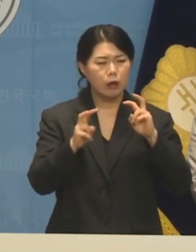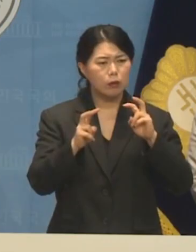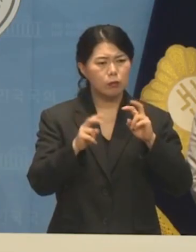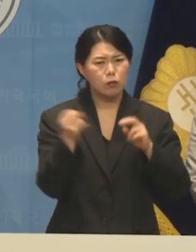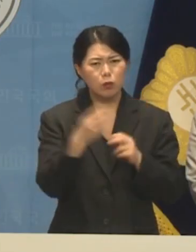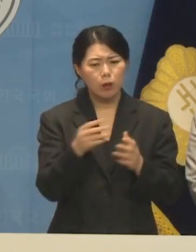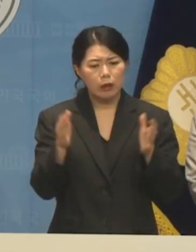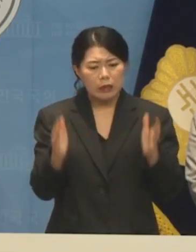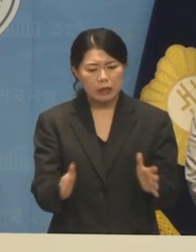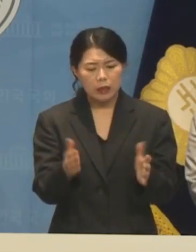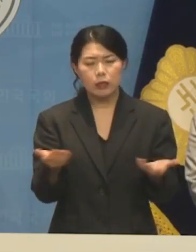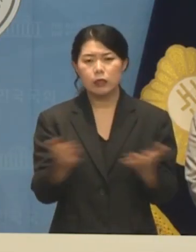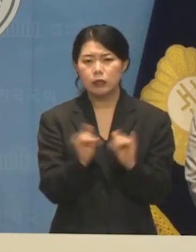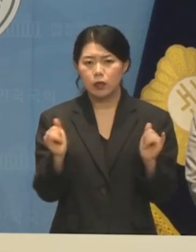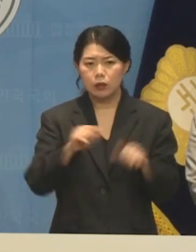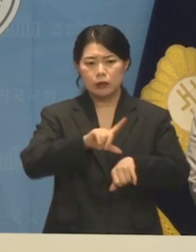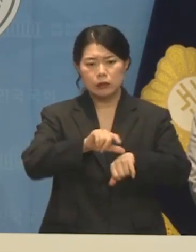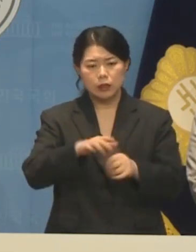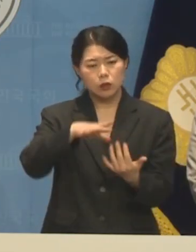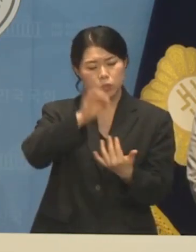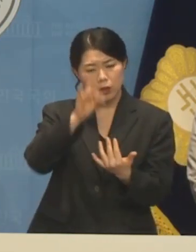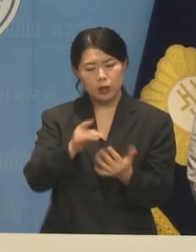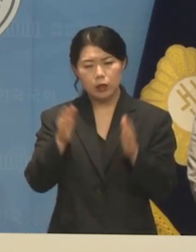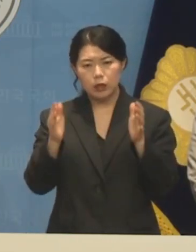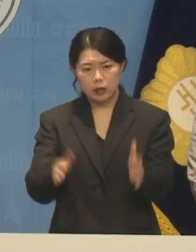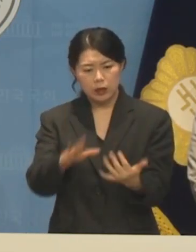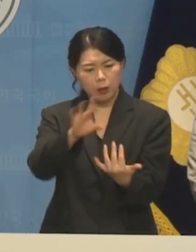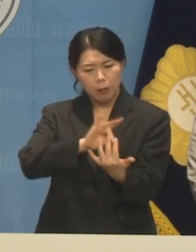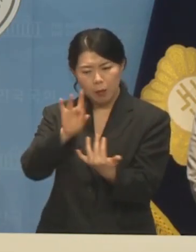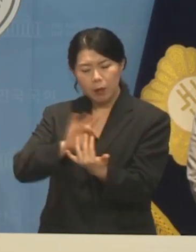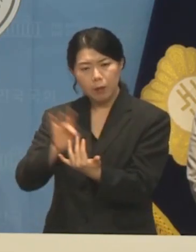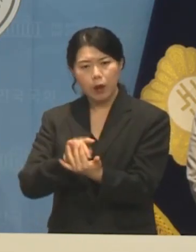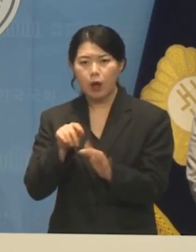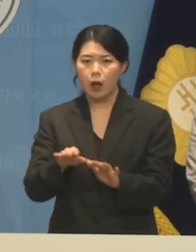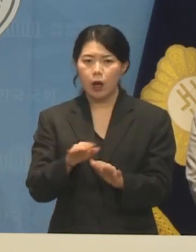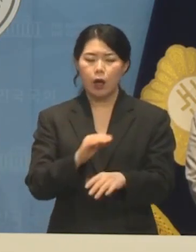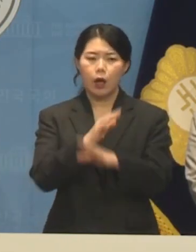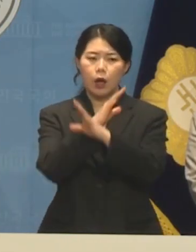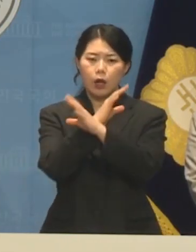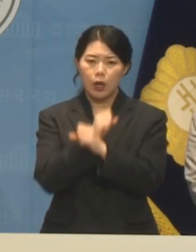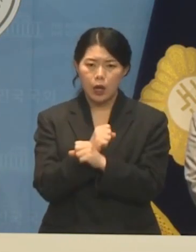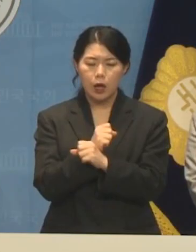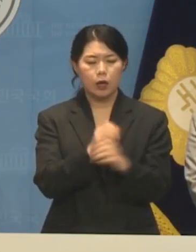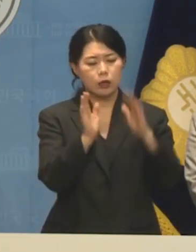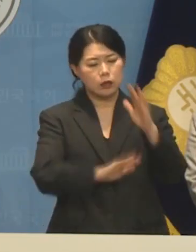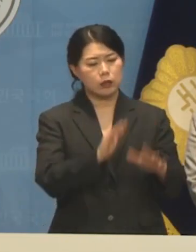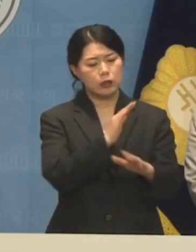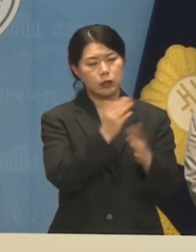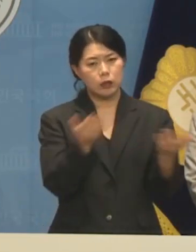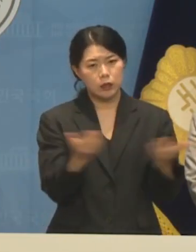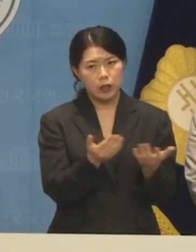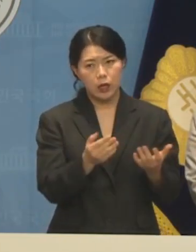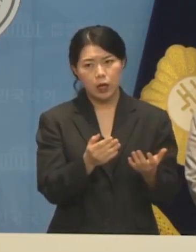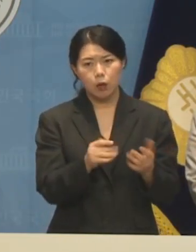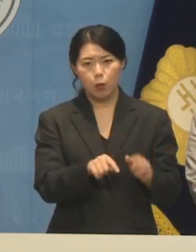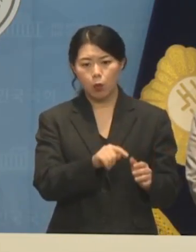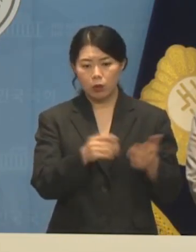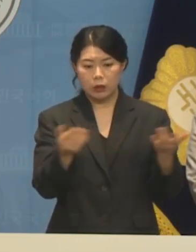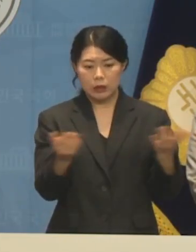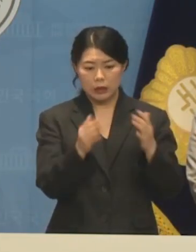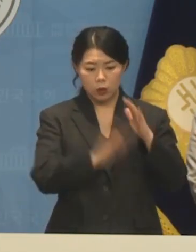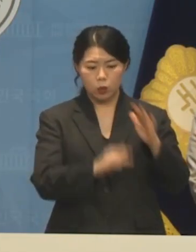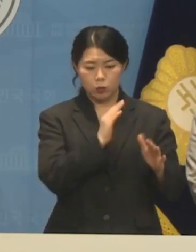채용, 시간 선택 임기제를 채용하는 것은 비정규직, 정규직 전환 정책과